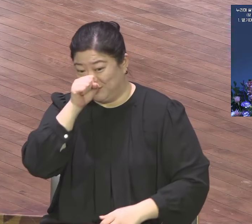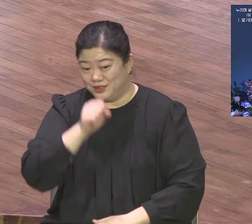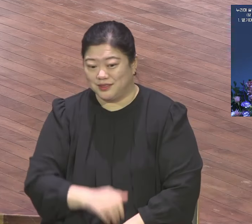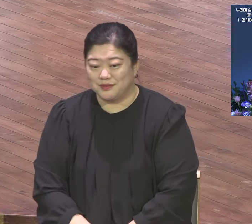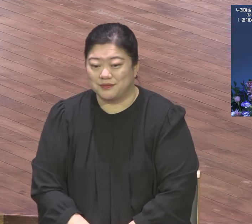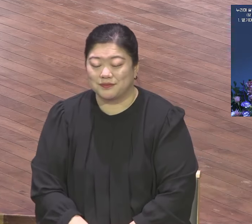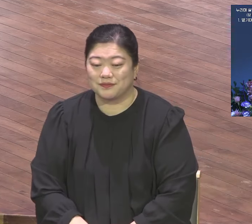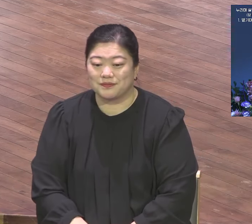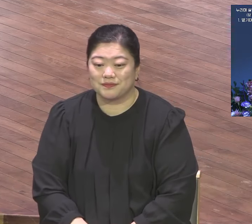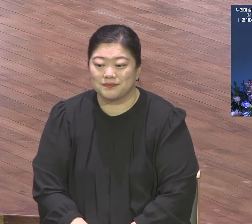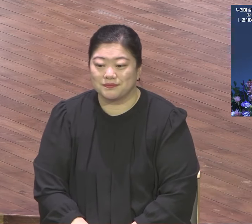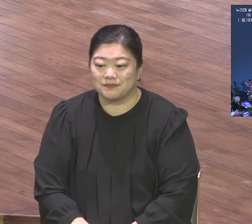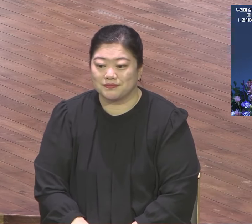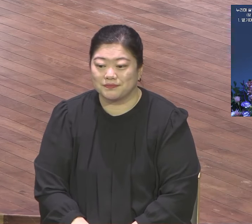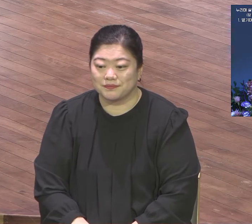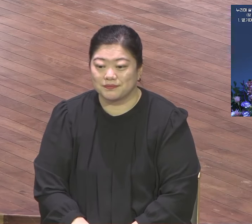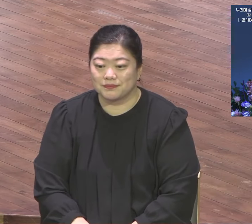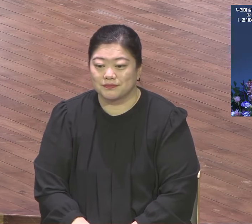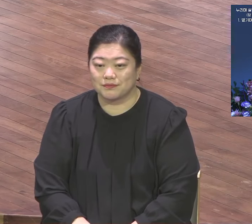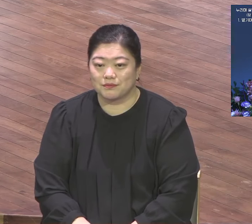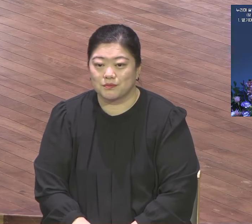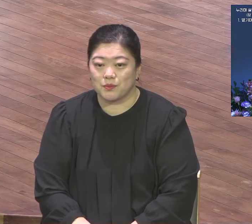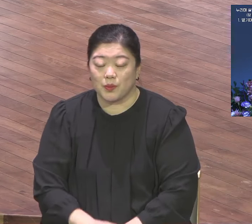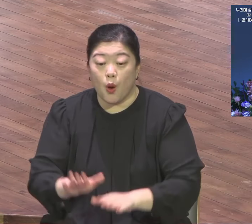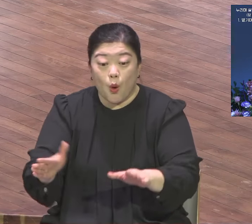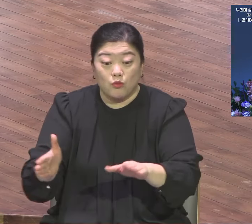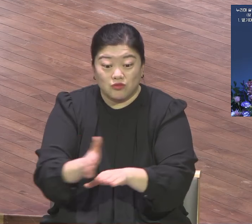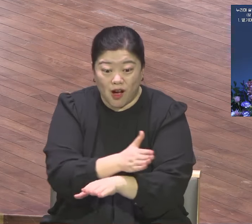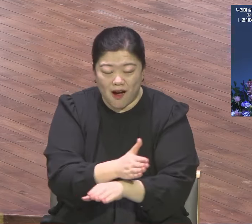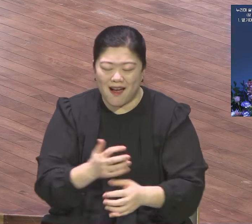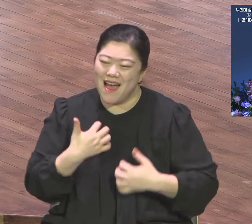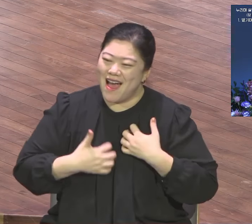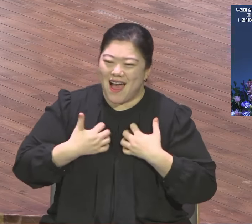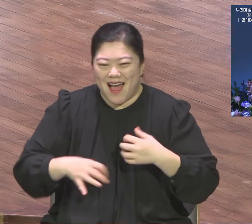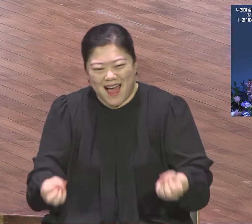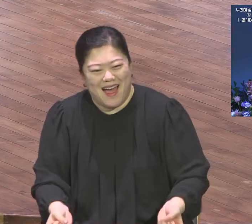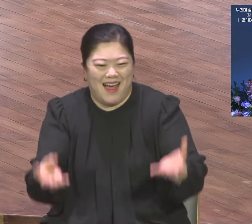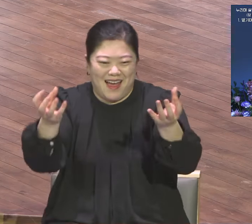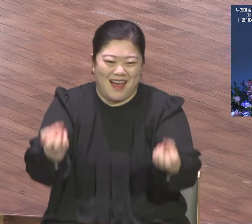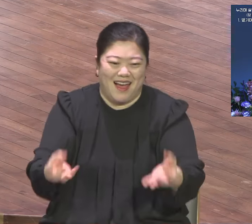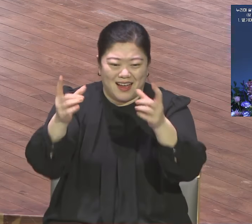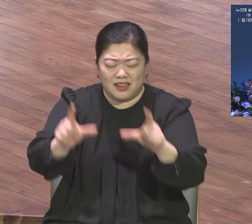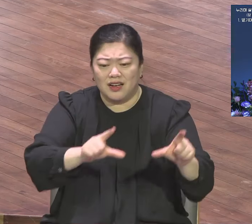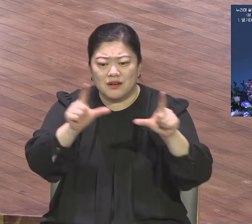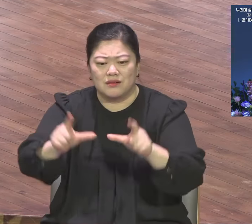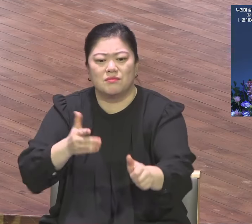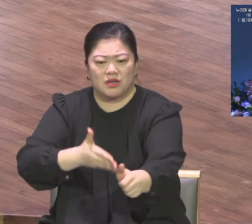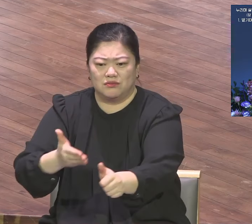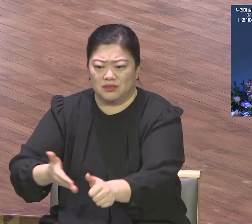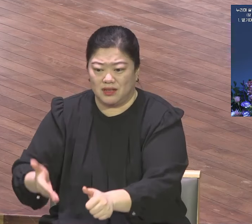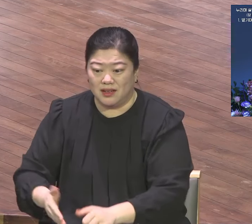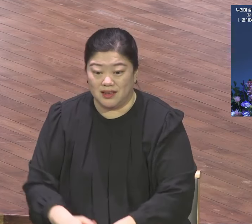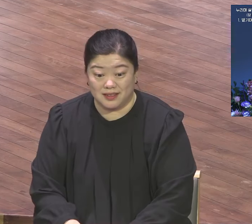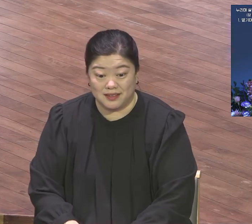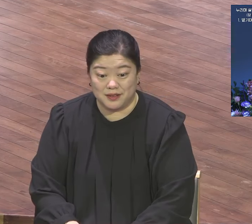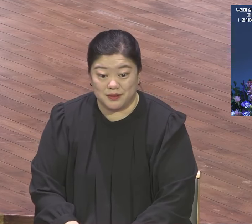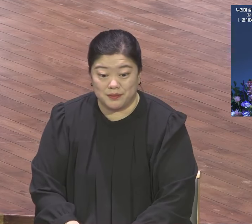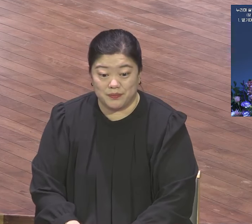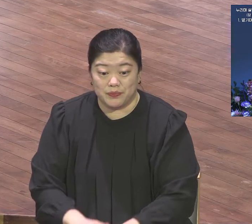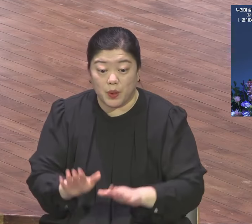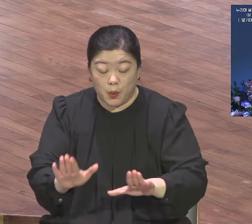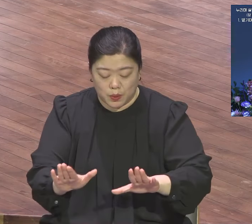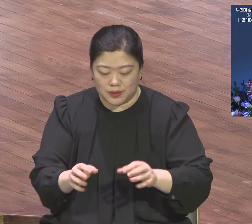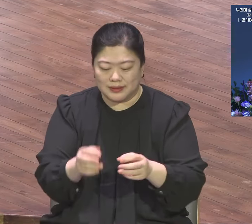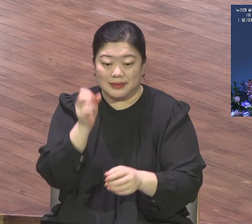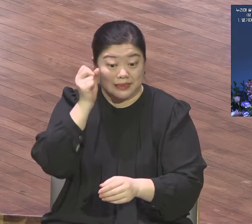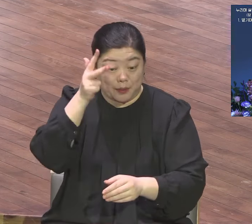성도들 오늘부터 축제 인생을 사시기 바랍니다. 솔로몬은 본문 4절로 8절에서